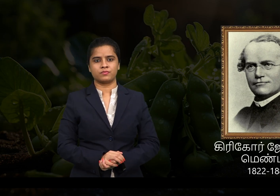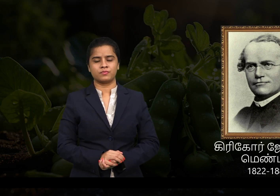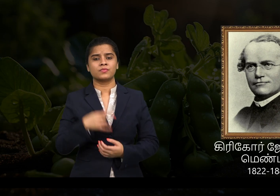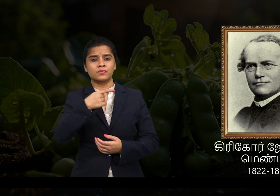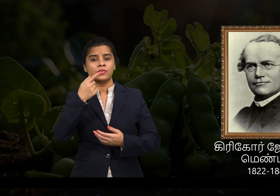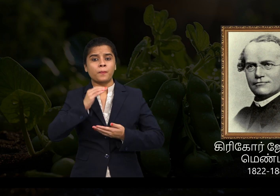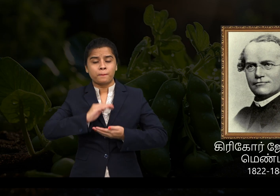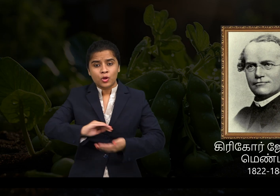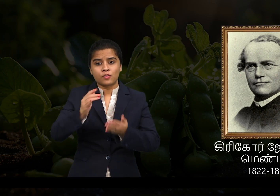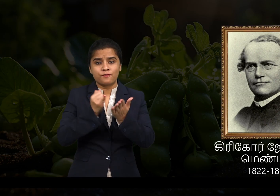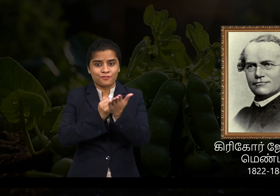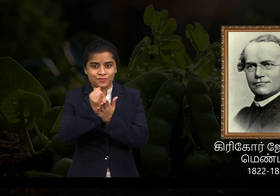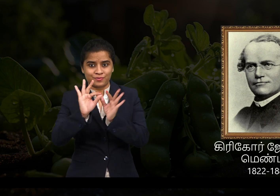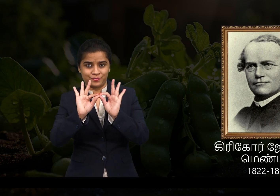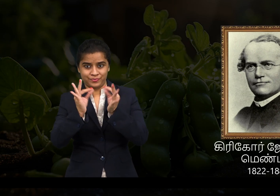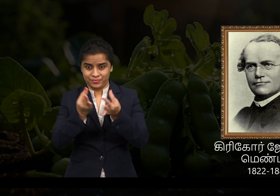அவர்